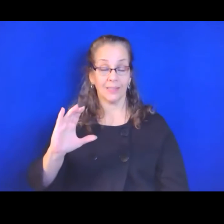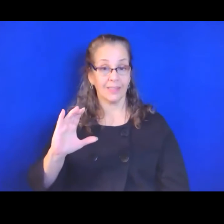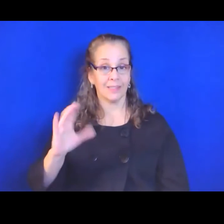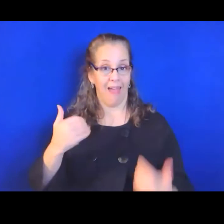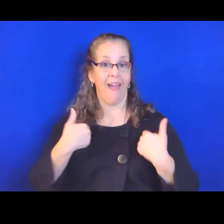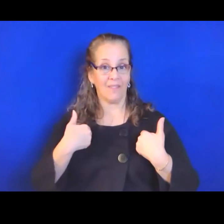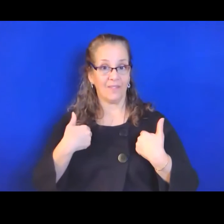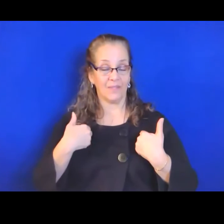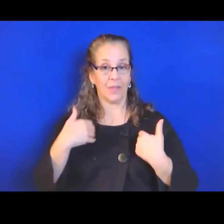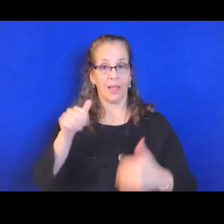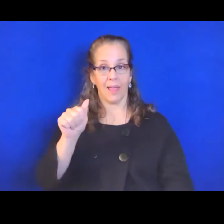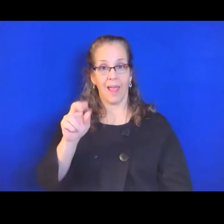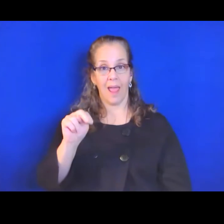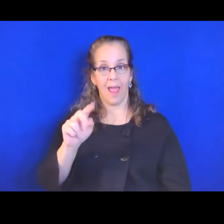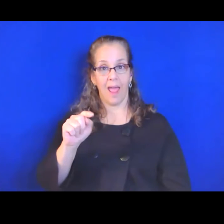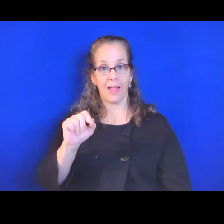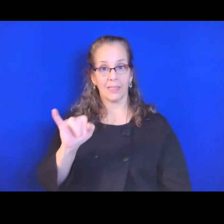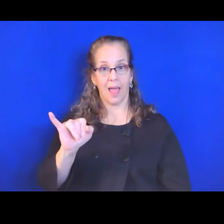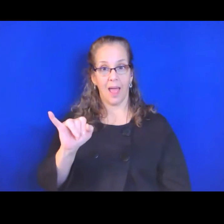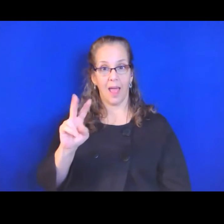对抗那个病毒的一种